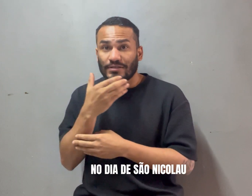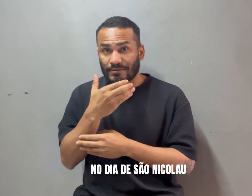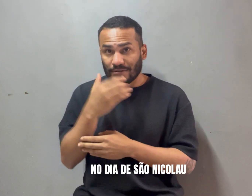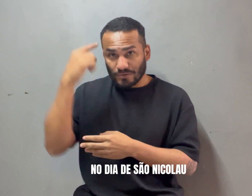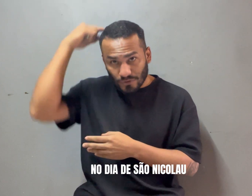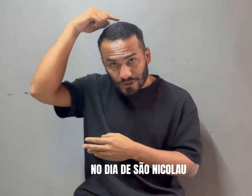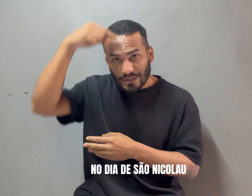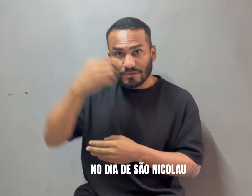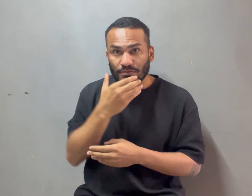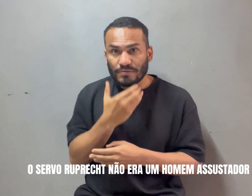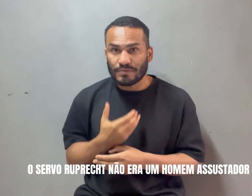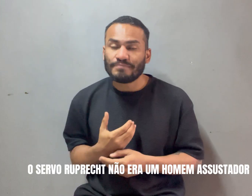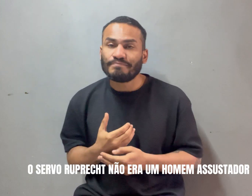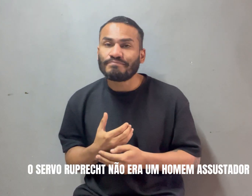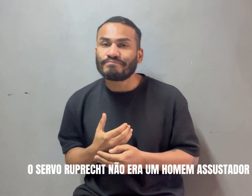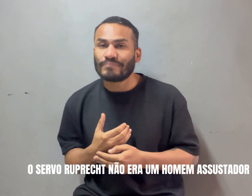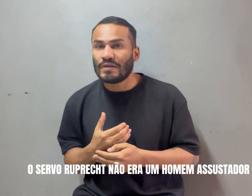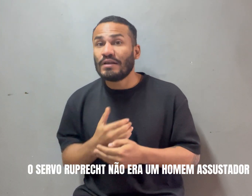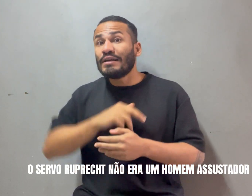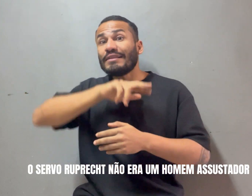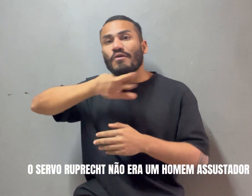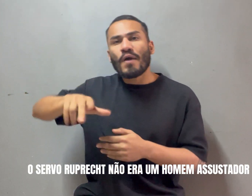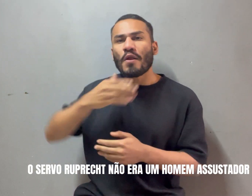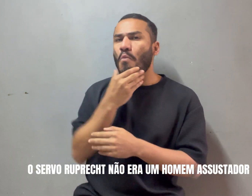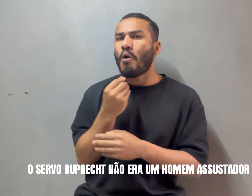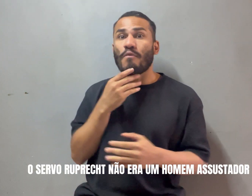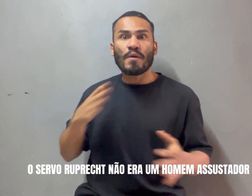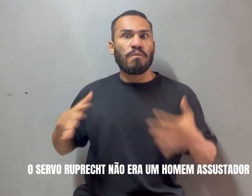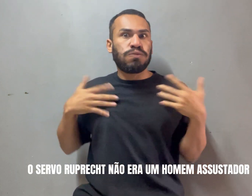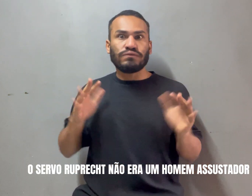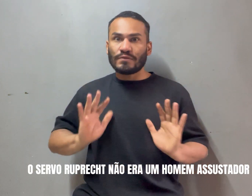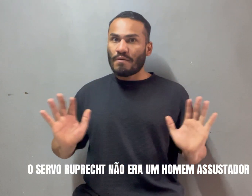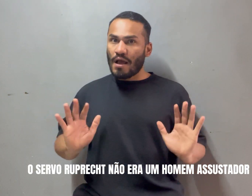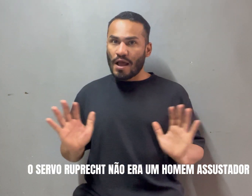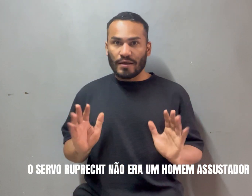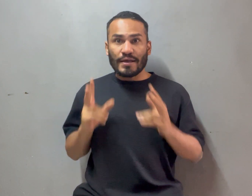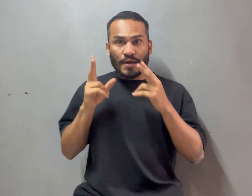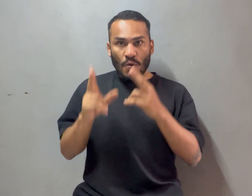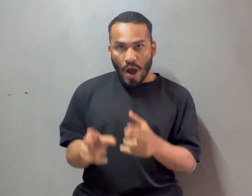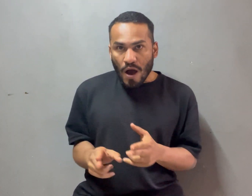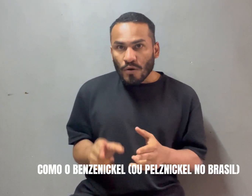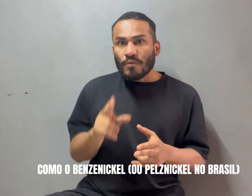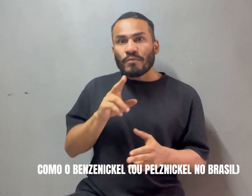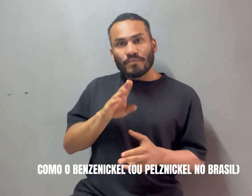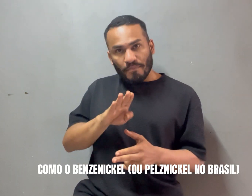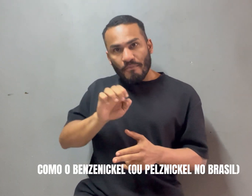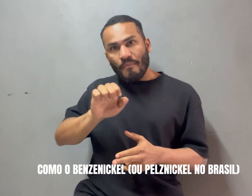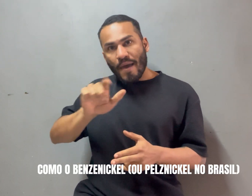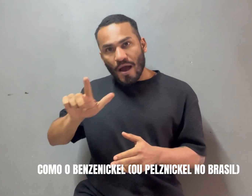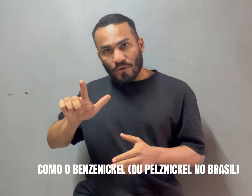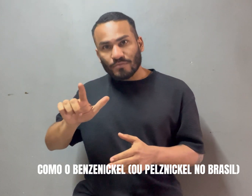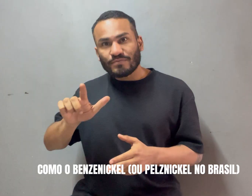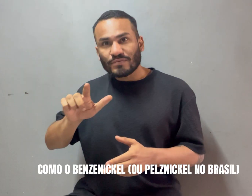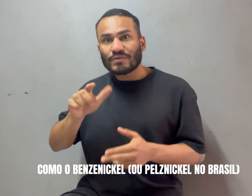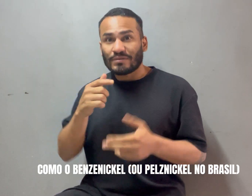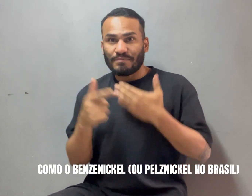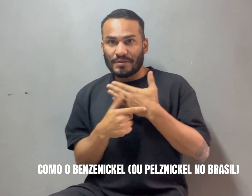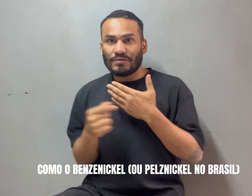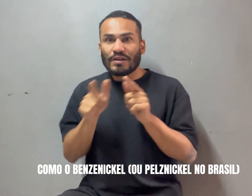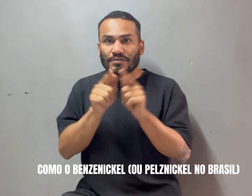de São Nicolau. O servo, Ruprecht, não era um homem assustador, como o Bensníquel, ou